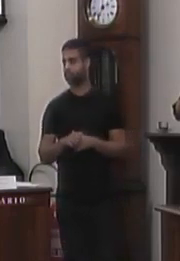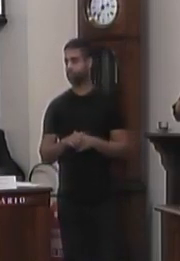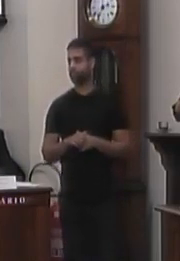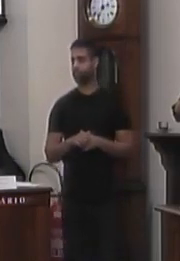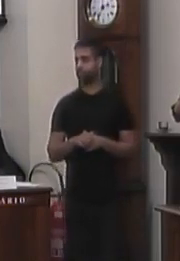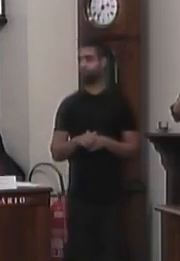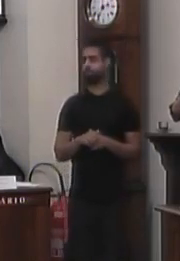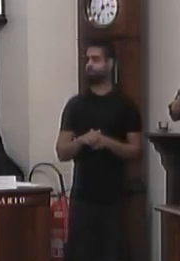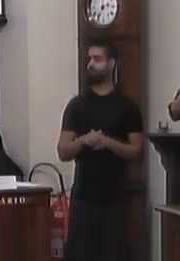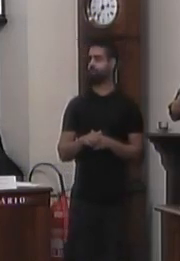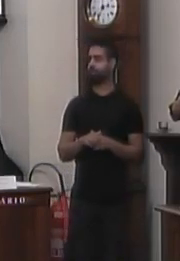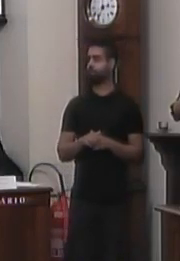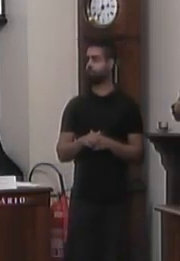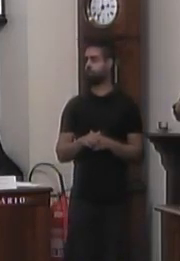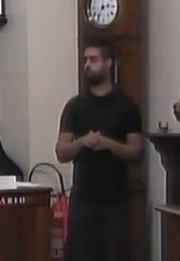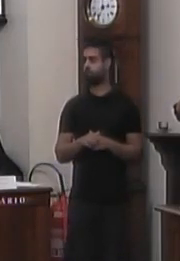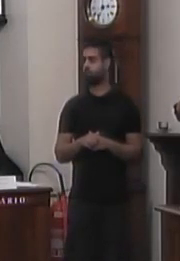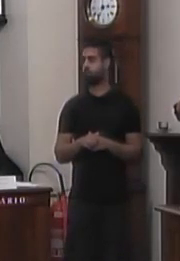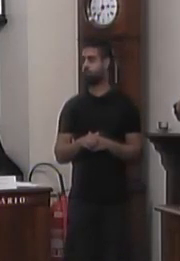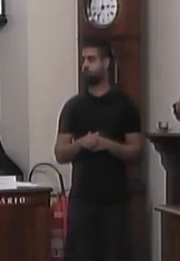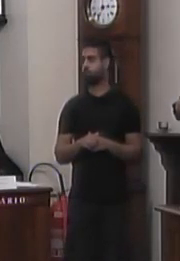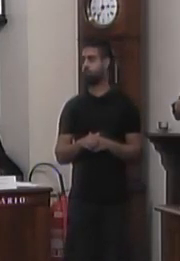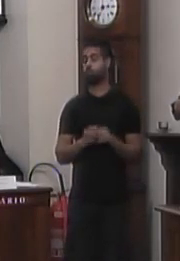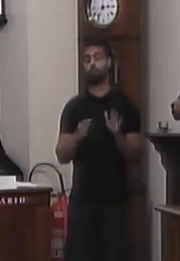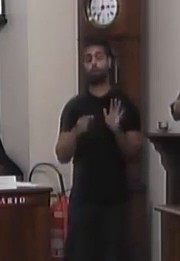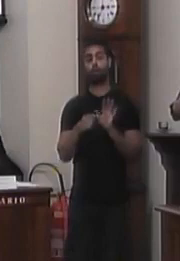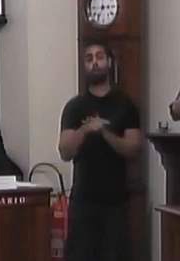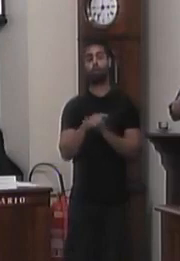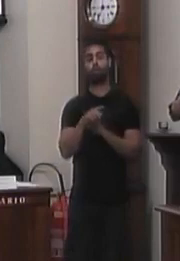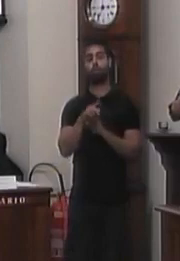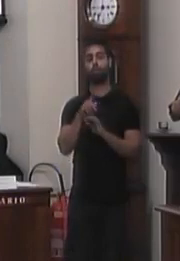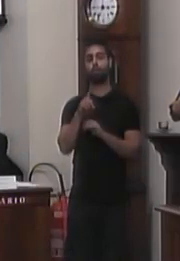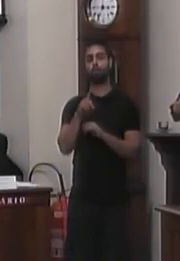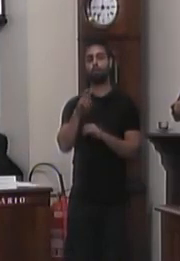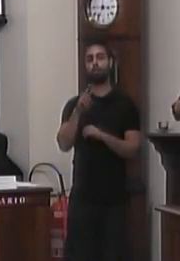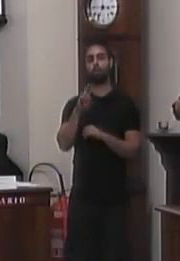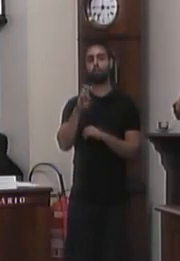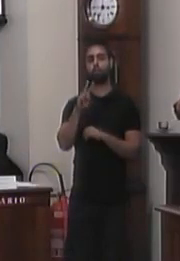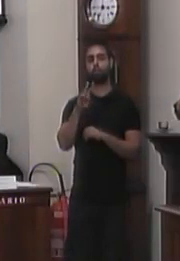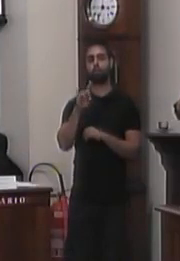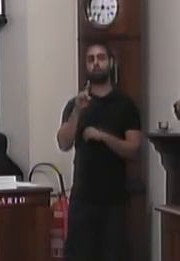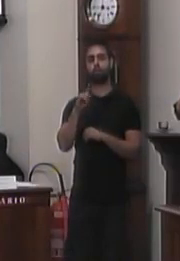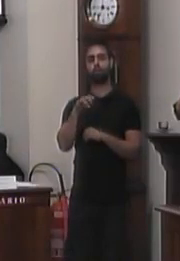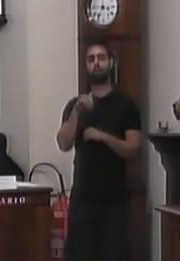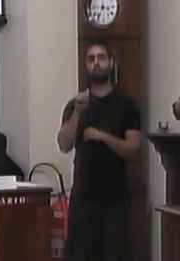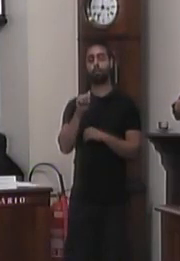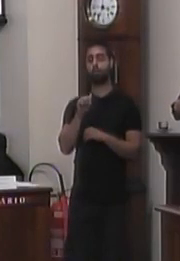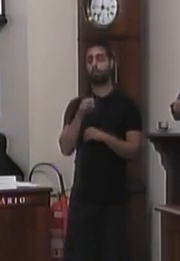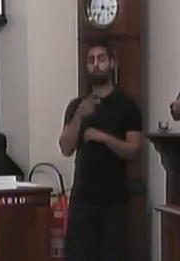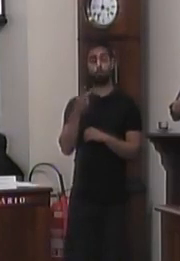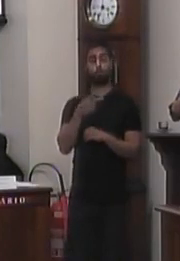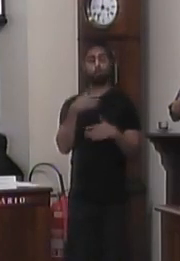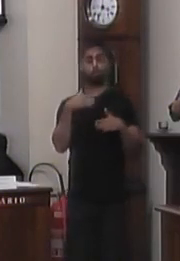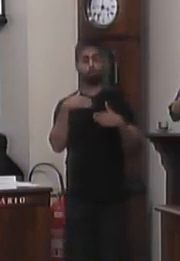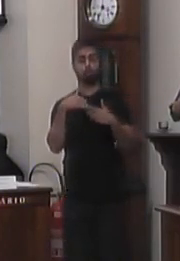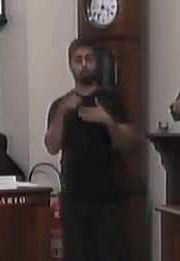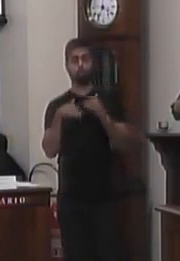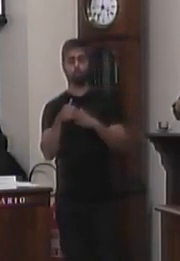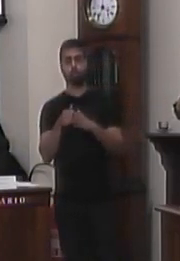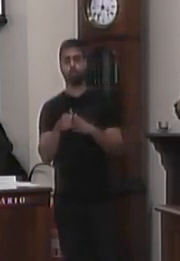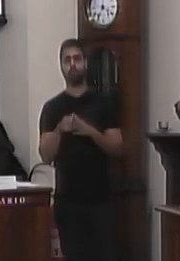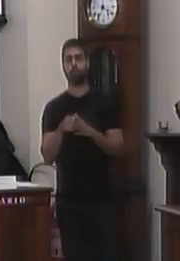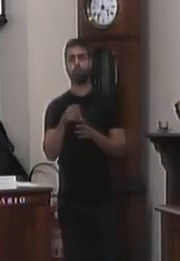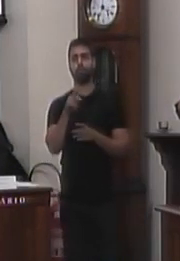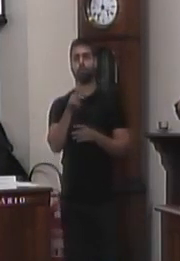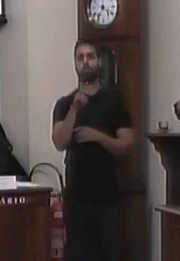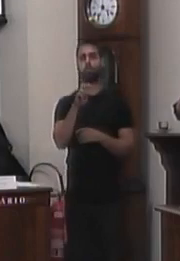última, sobre a Previdência. Você, como funcionário, e ele também, hoje vocês veem a Previ